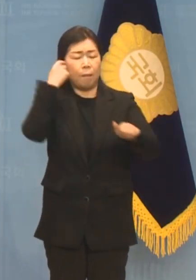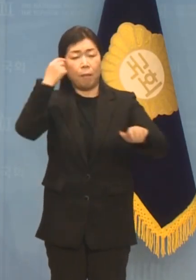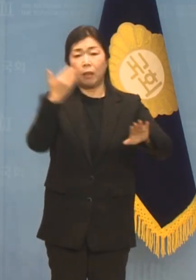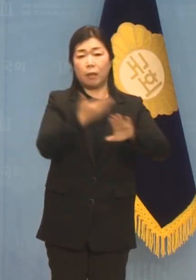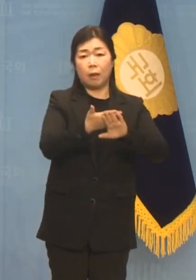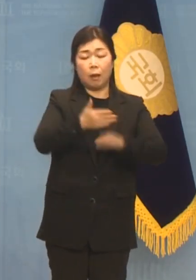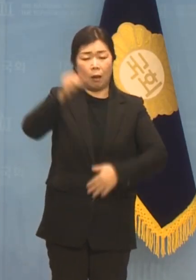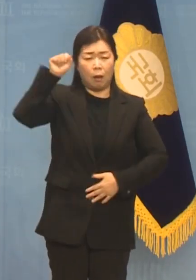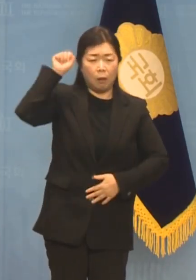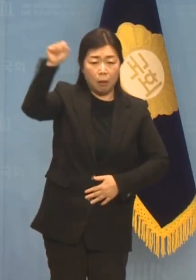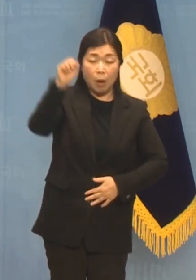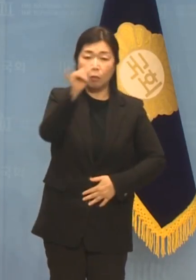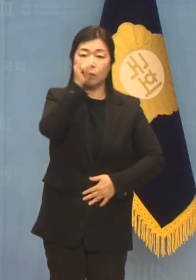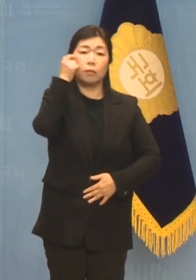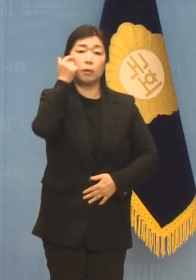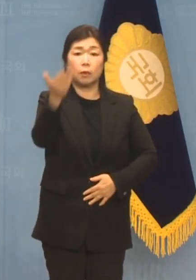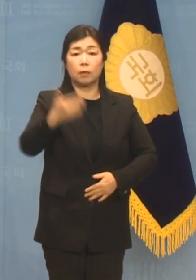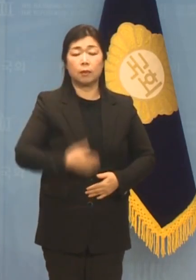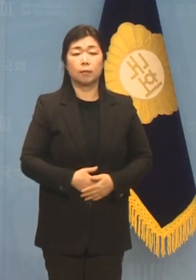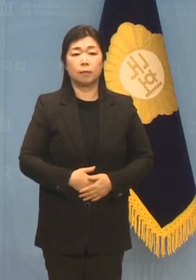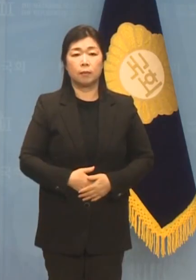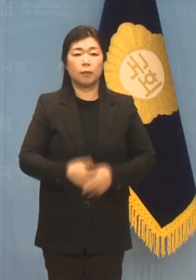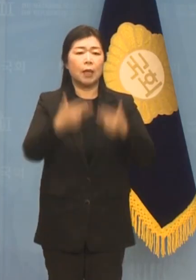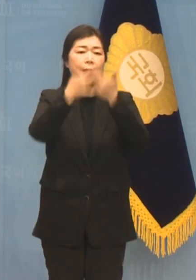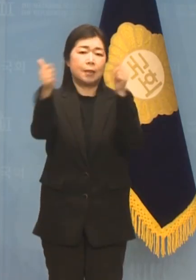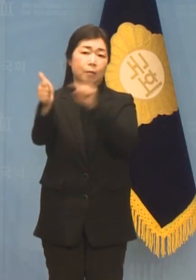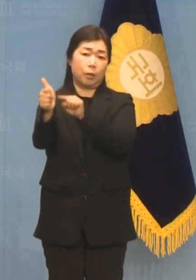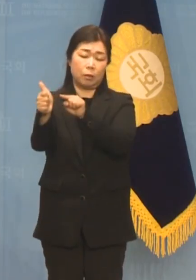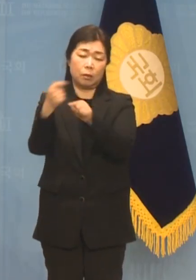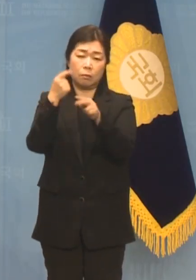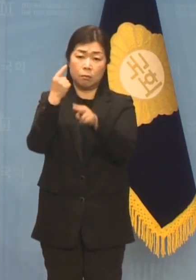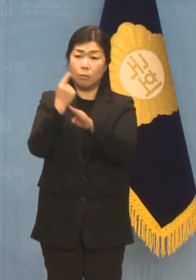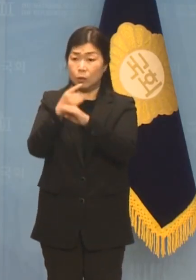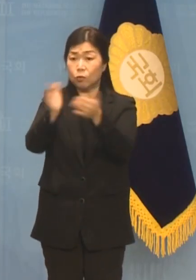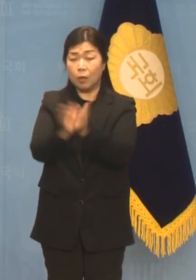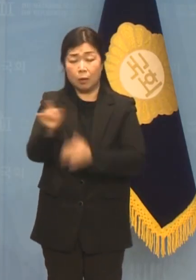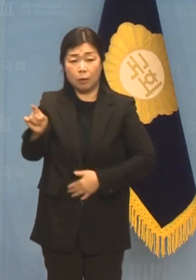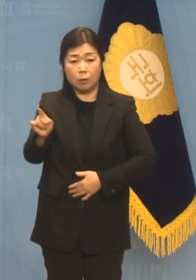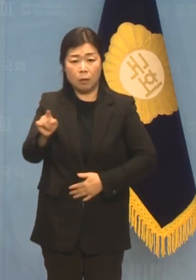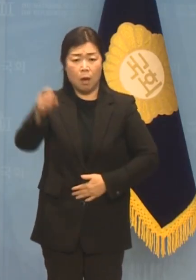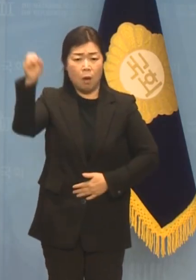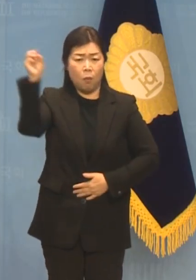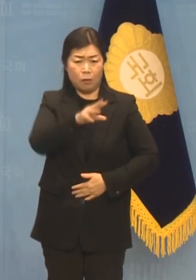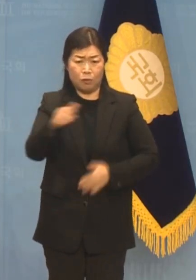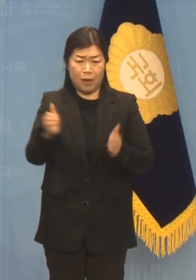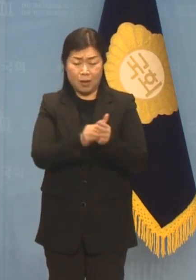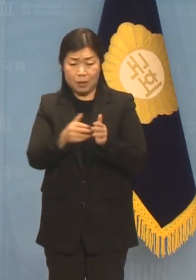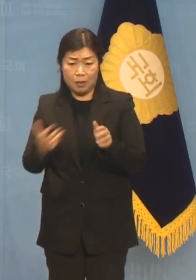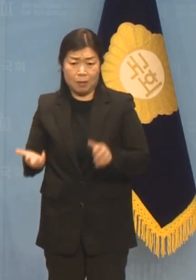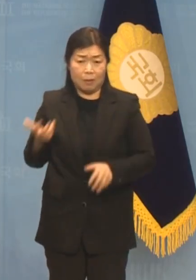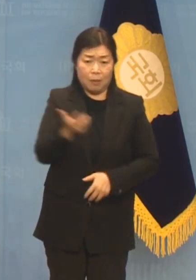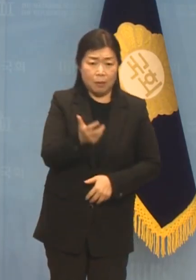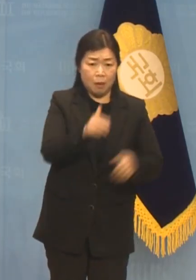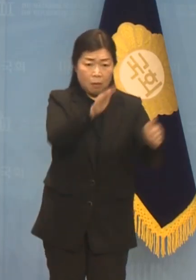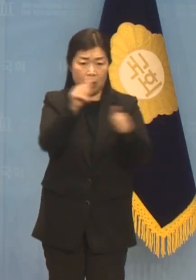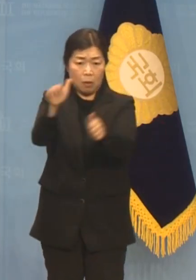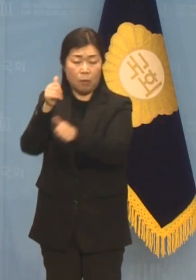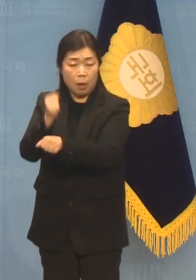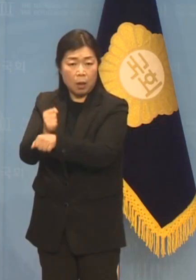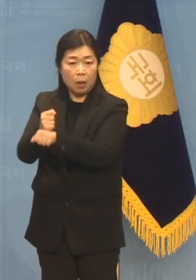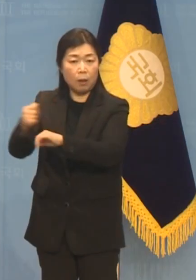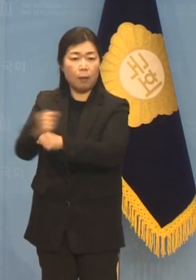외치고 있습니까? 이재명 민주당이 광주까지 국민들을 불러들인